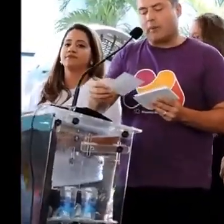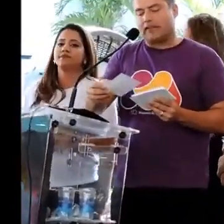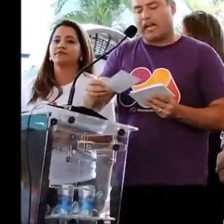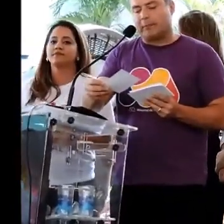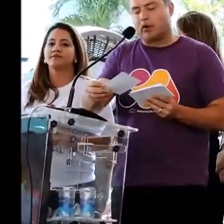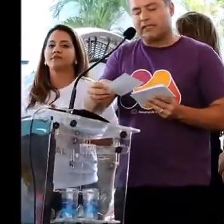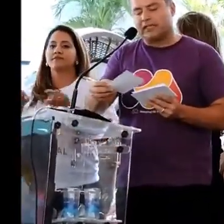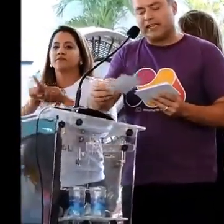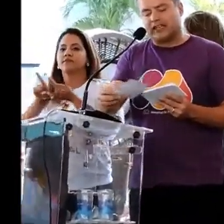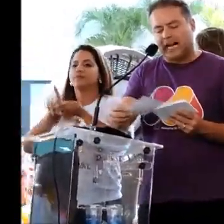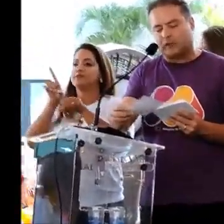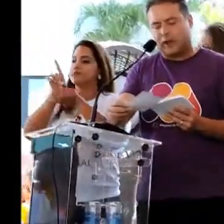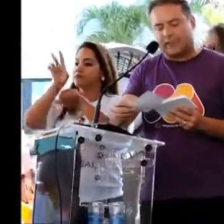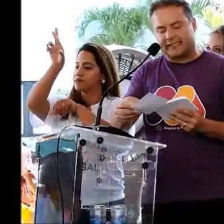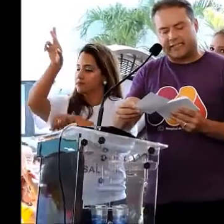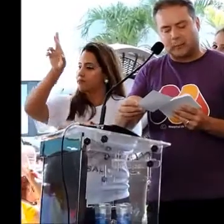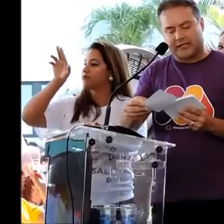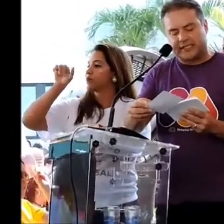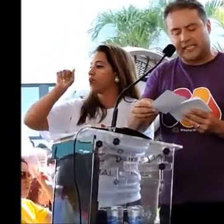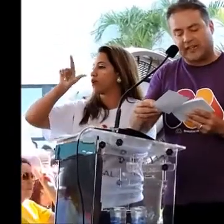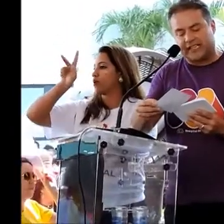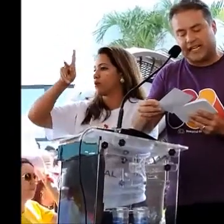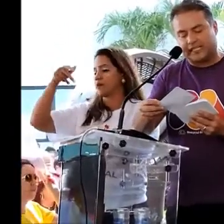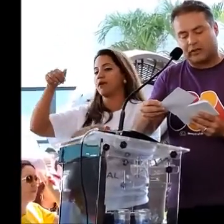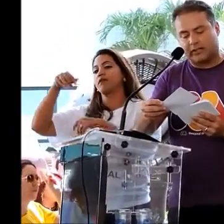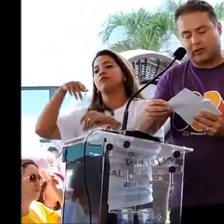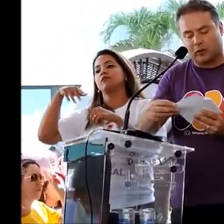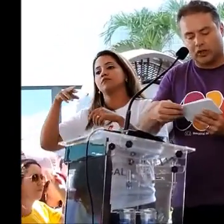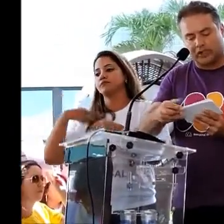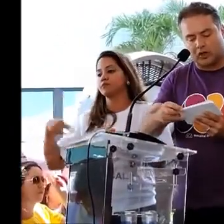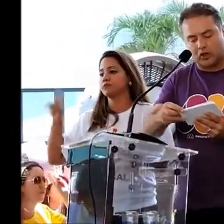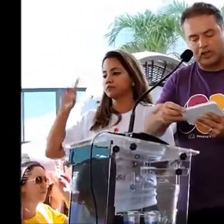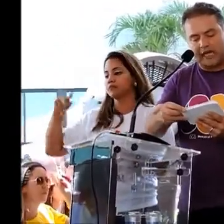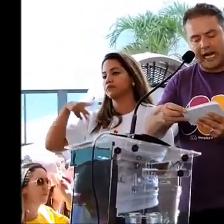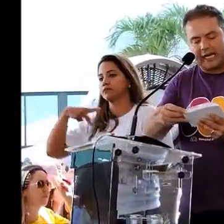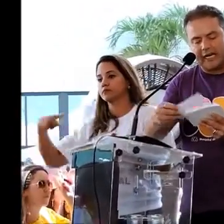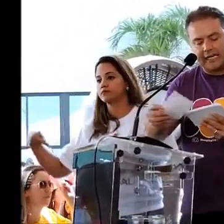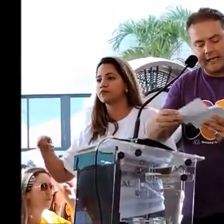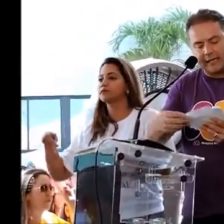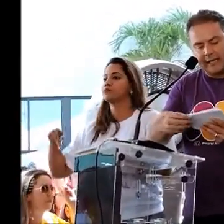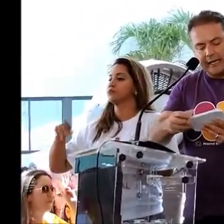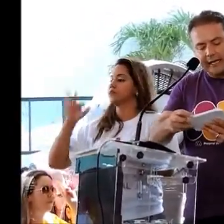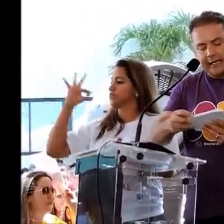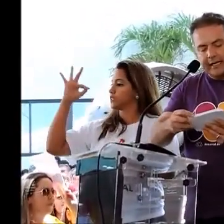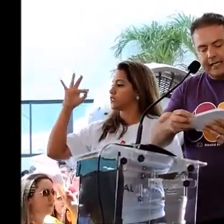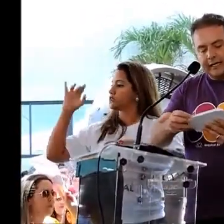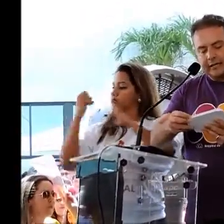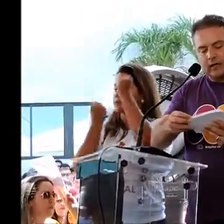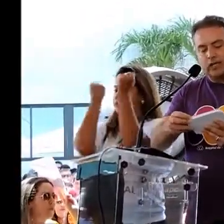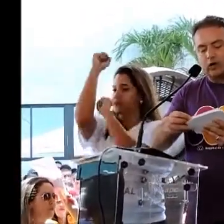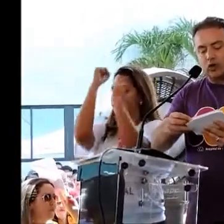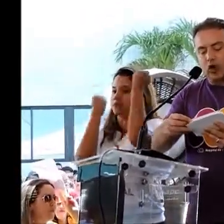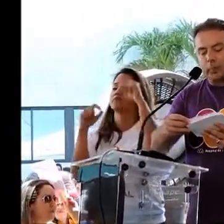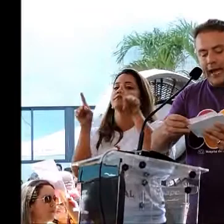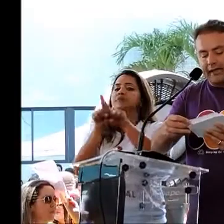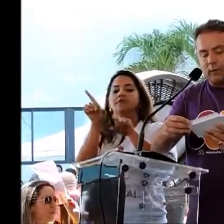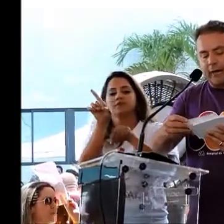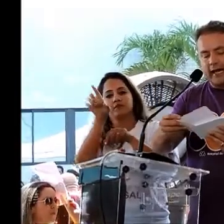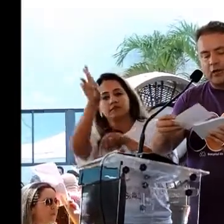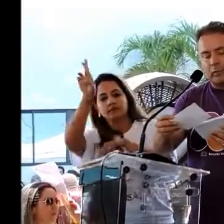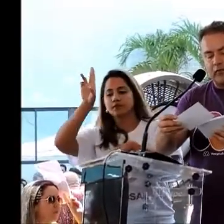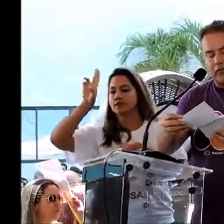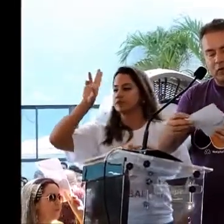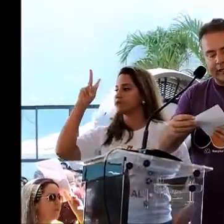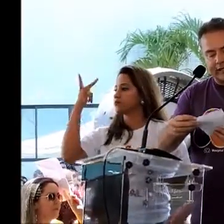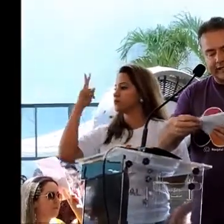Saudar o doutor Alberto Cabuz, que neste ato representa o presidente da Federação das Indústrias, doutor Zé Carlira. Saudar o doutor